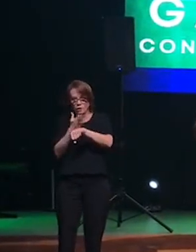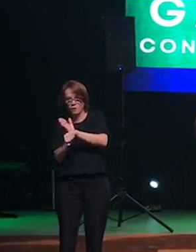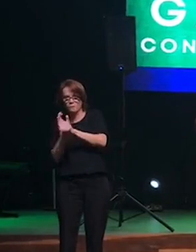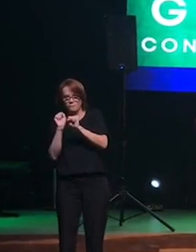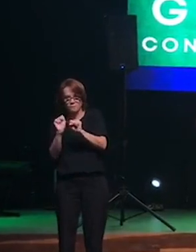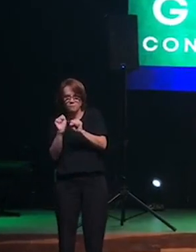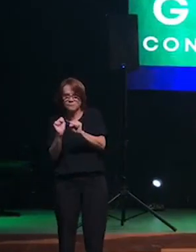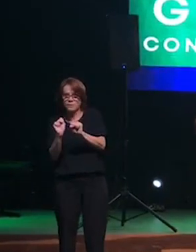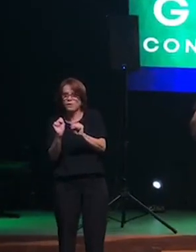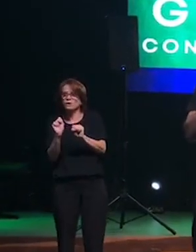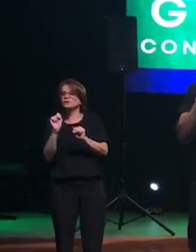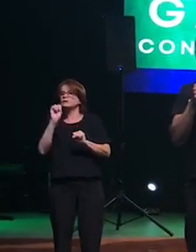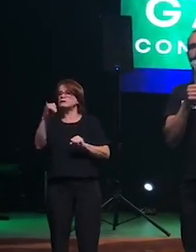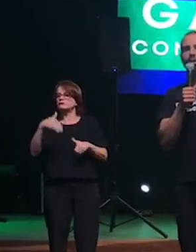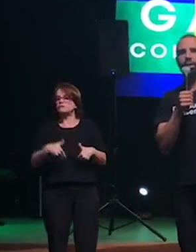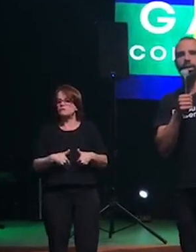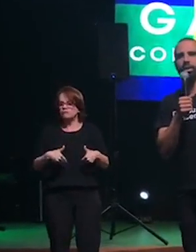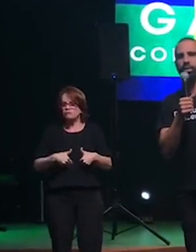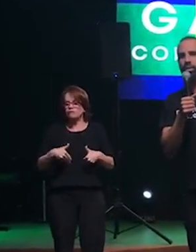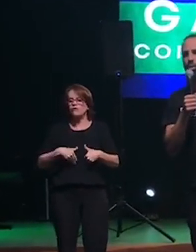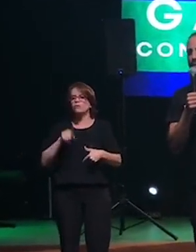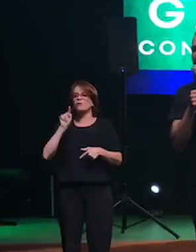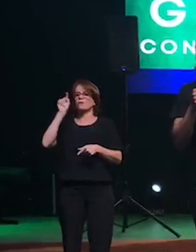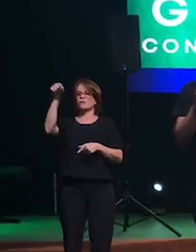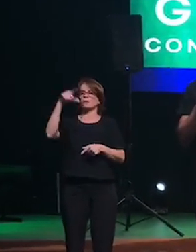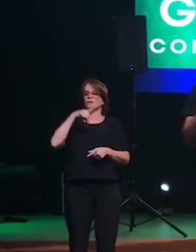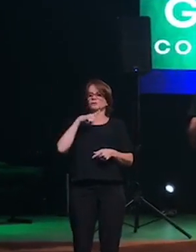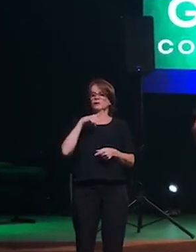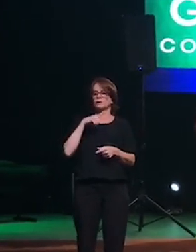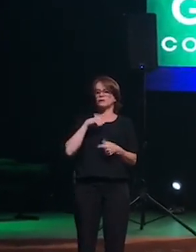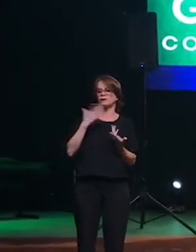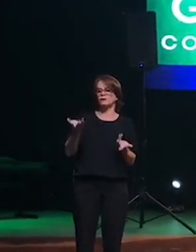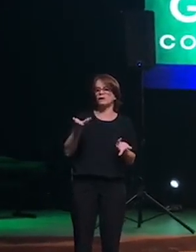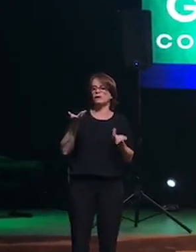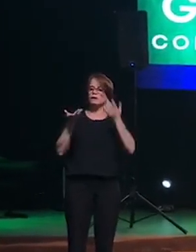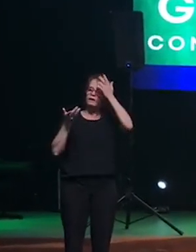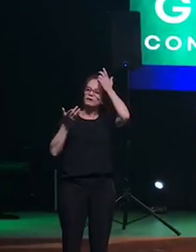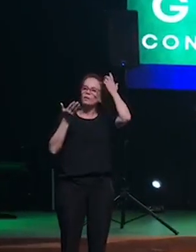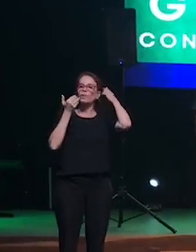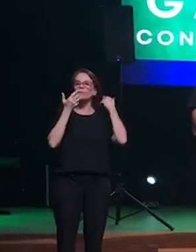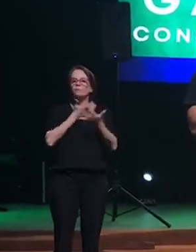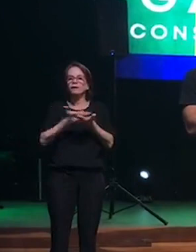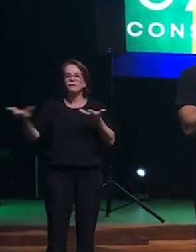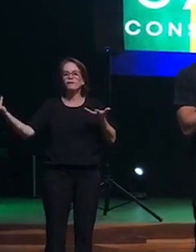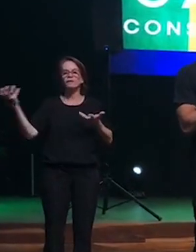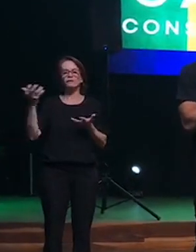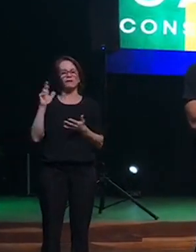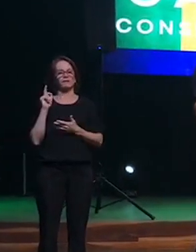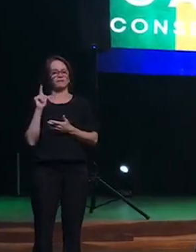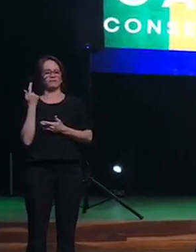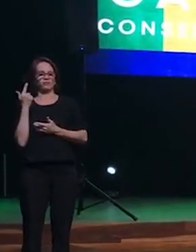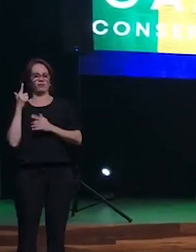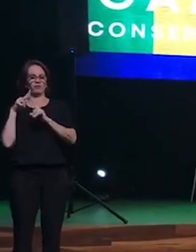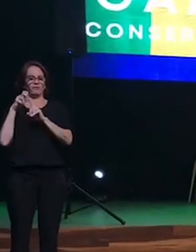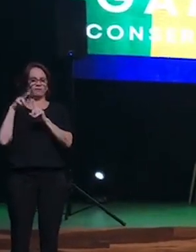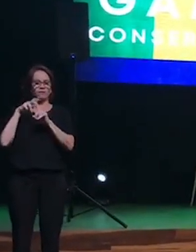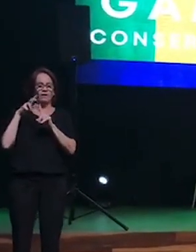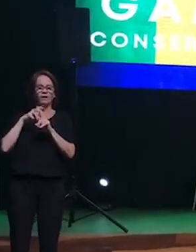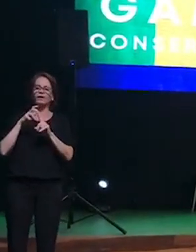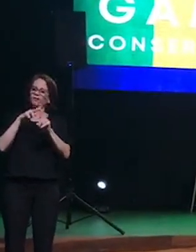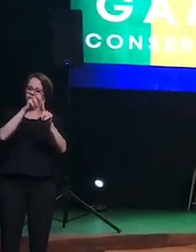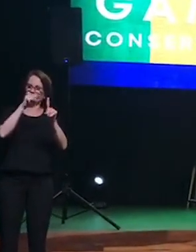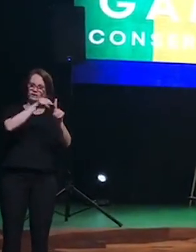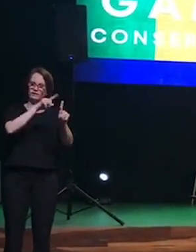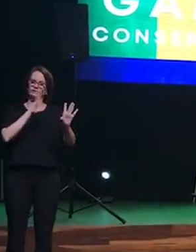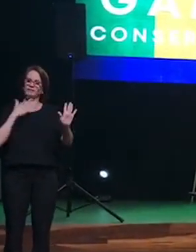tem salgado, tem café, tem refrigerante. Eu, no seu lugar, não iria no refrigerante. É veneno.